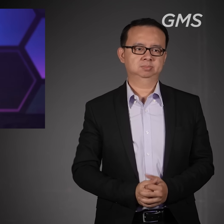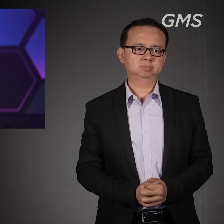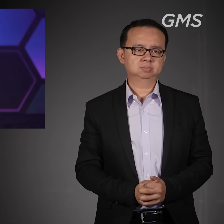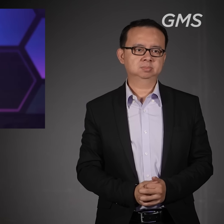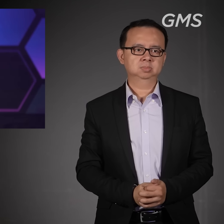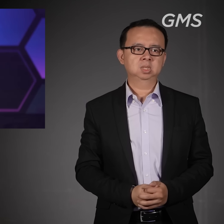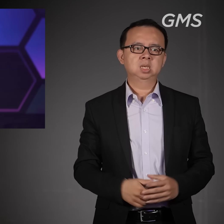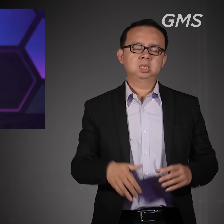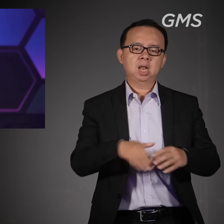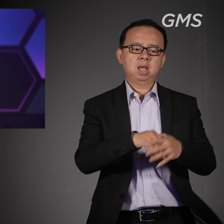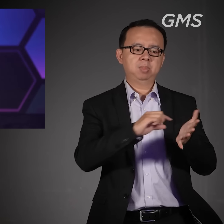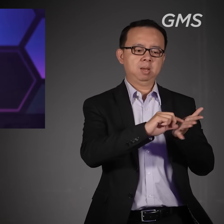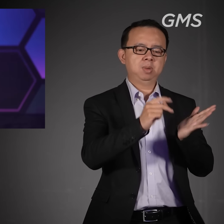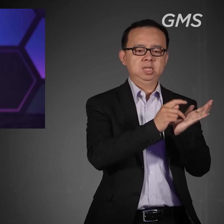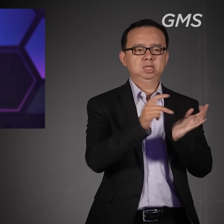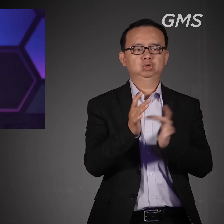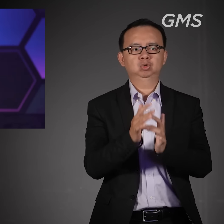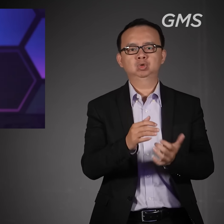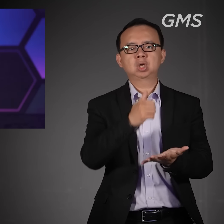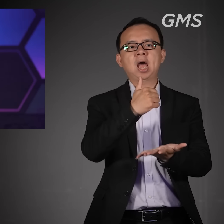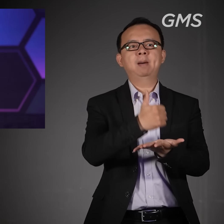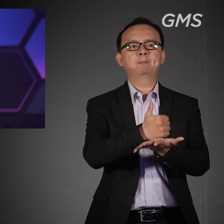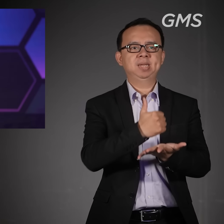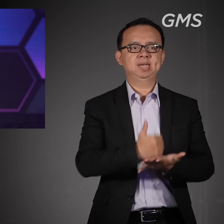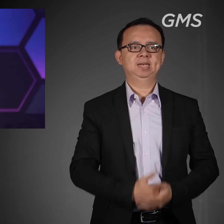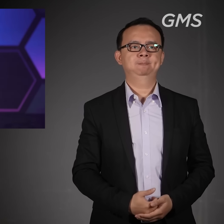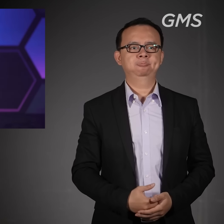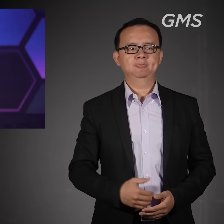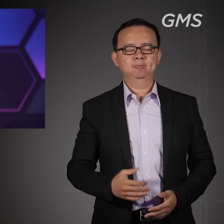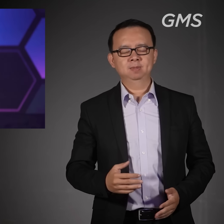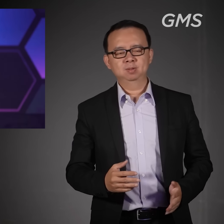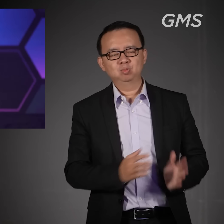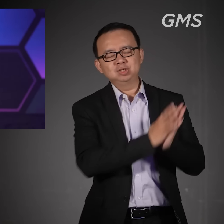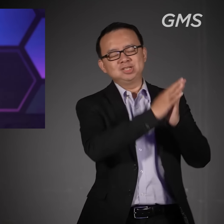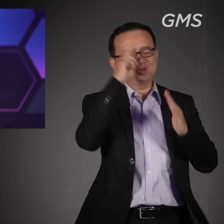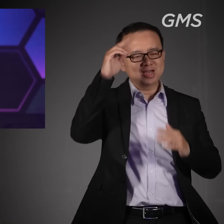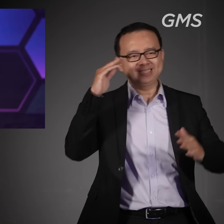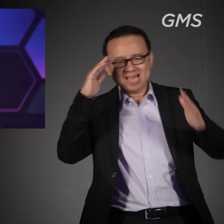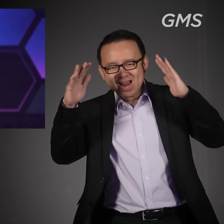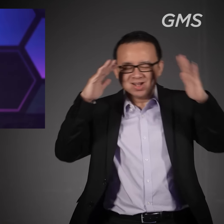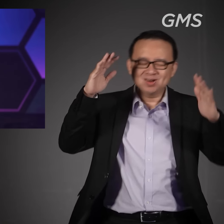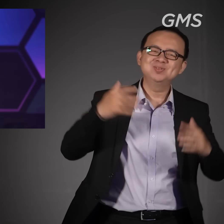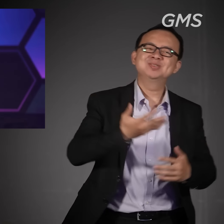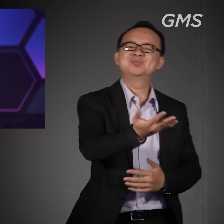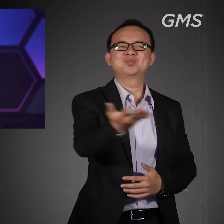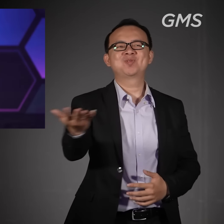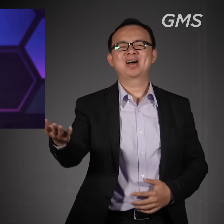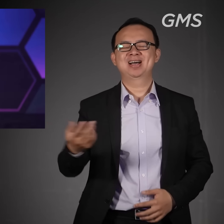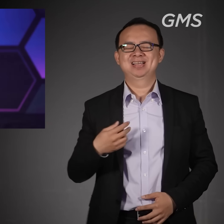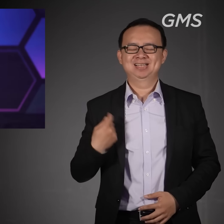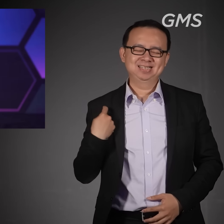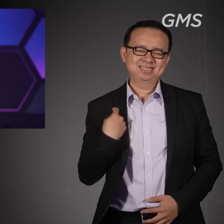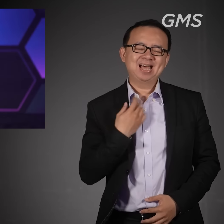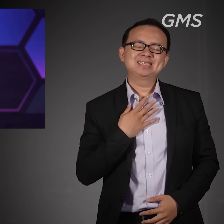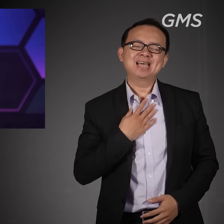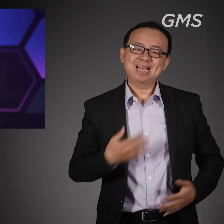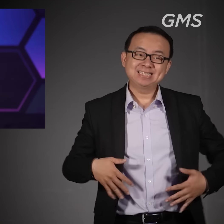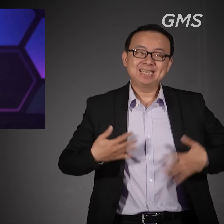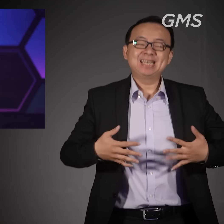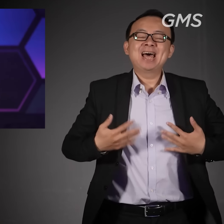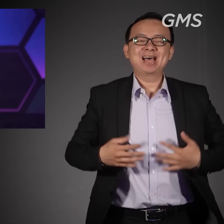Kristus. Dalam nama Yesus, amin. Puji Tuhan, shalom semua. Saya senang bisa menyampaikan firman kepada Anda hari